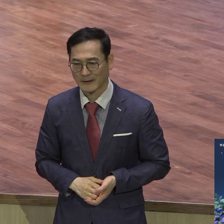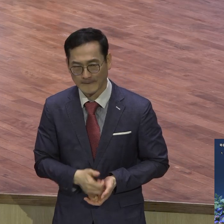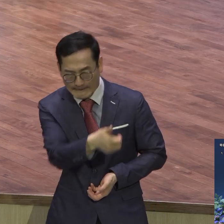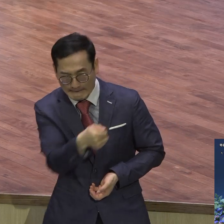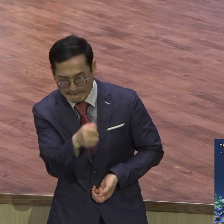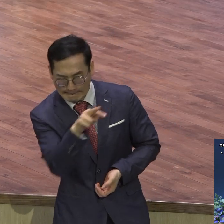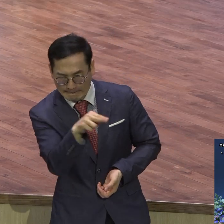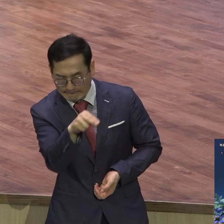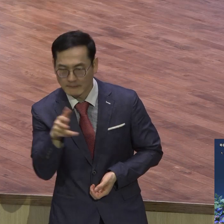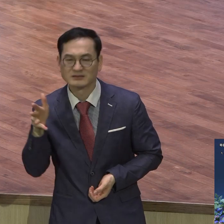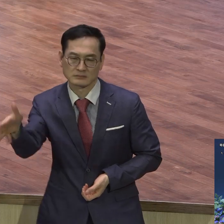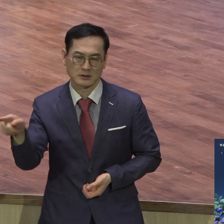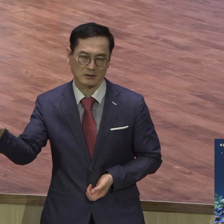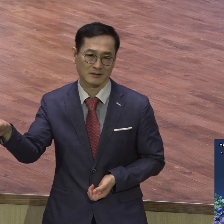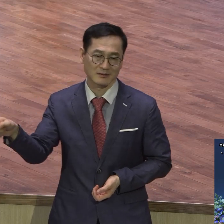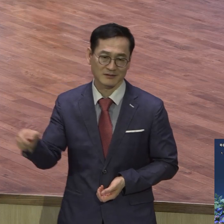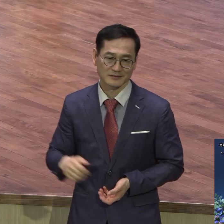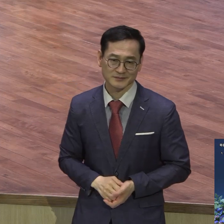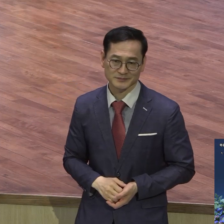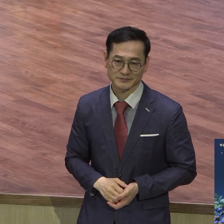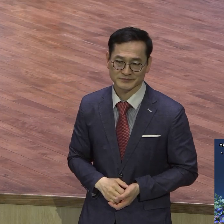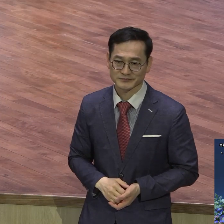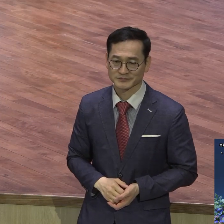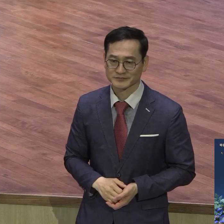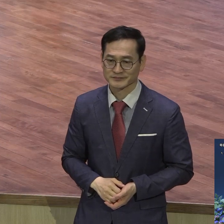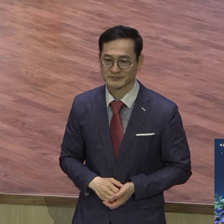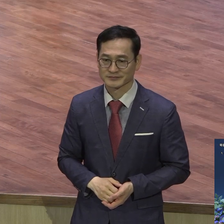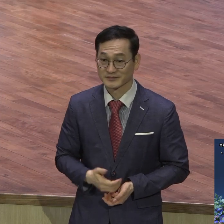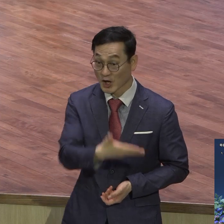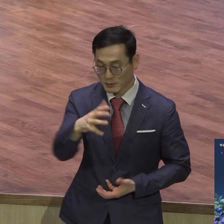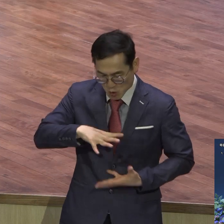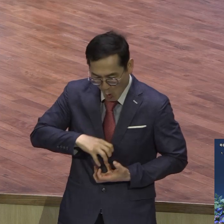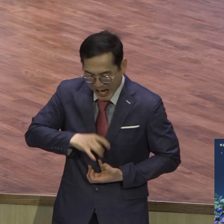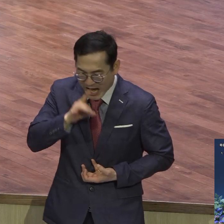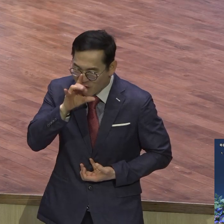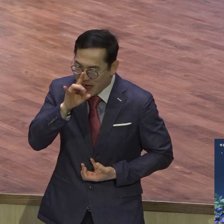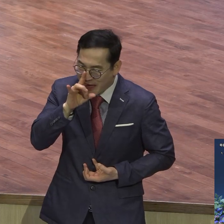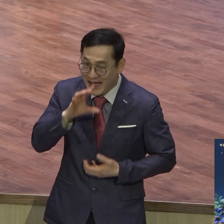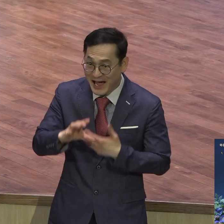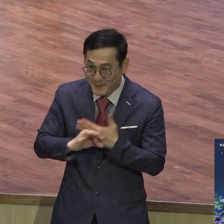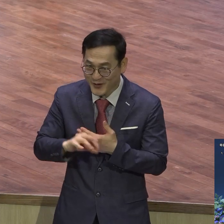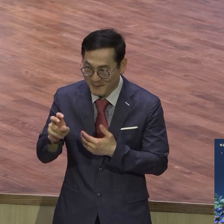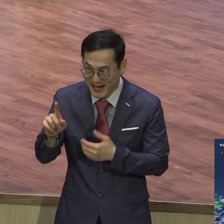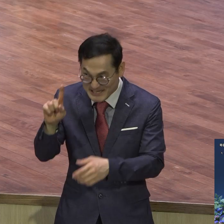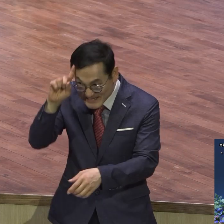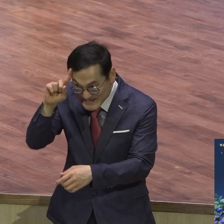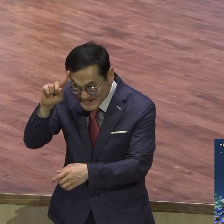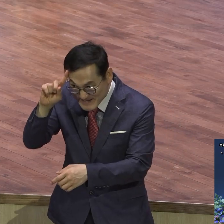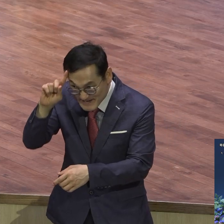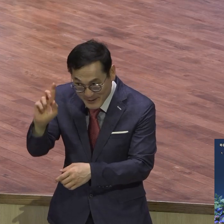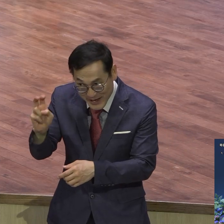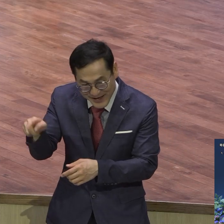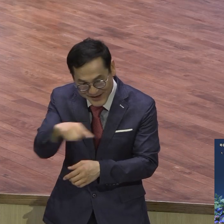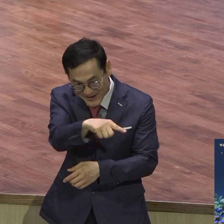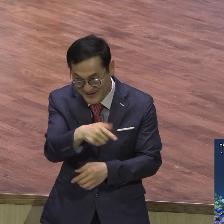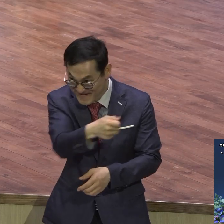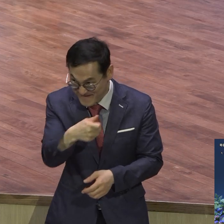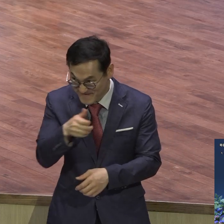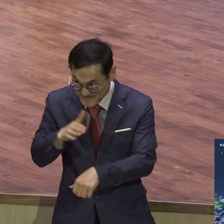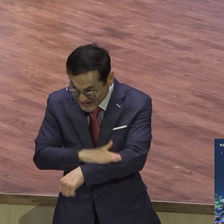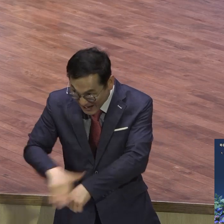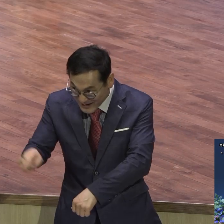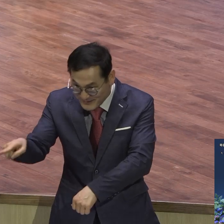앞으로 소화 안 된다 소리 하지 마세요. 금방 진단됩니다. 꼭 그런 건 아니지만